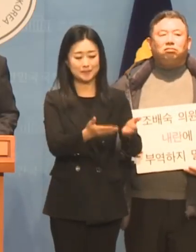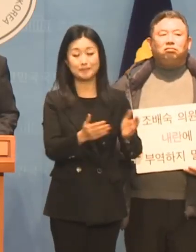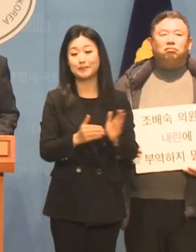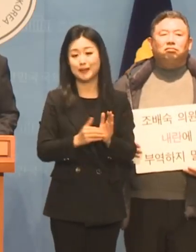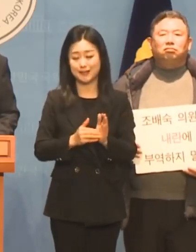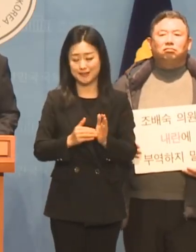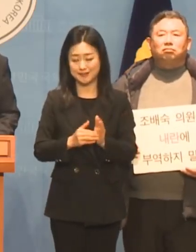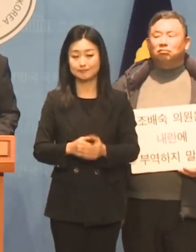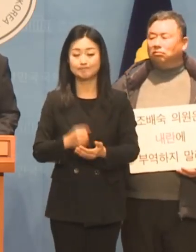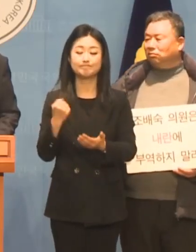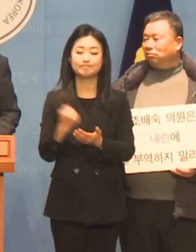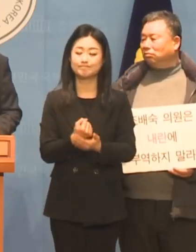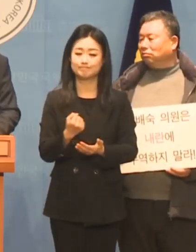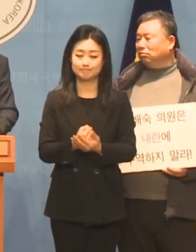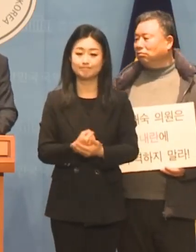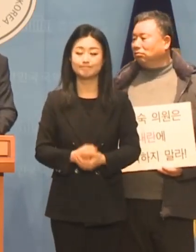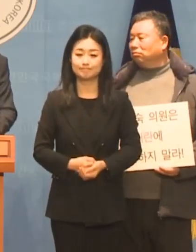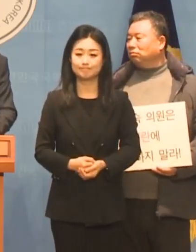돌아왔습니다.